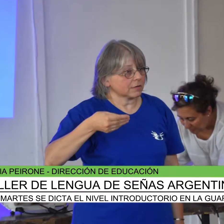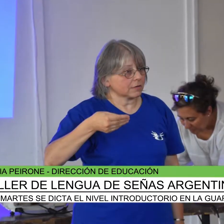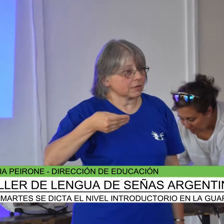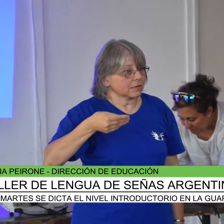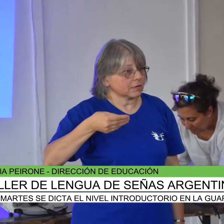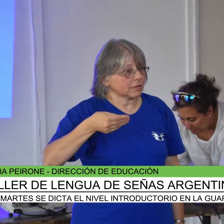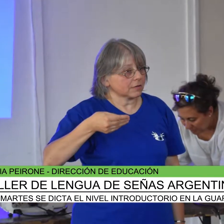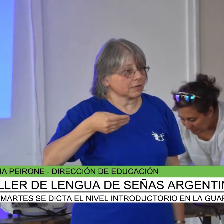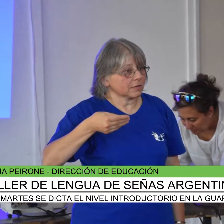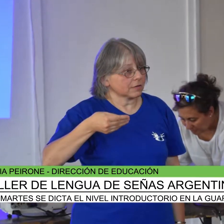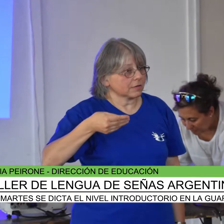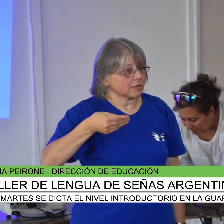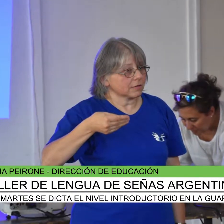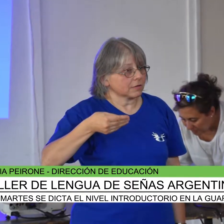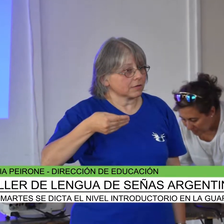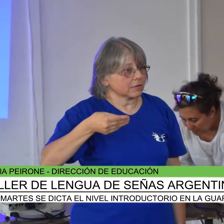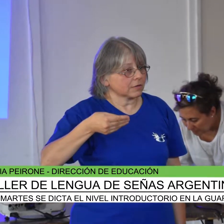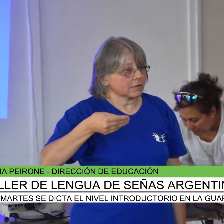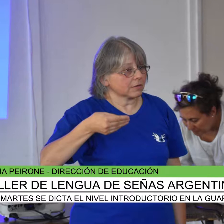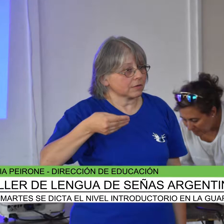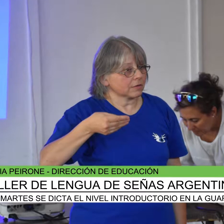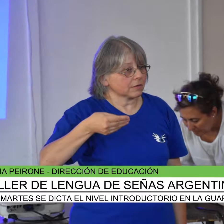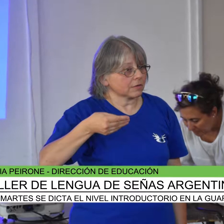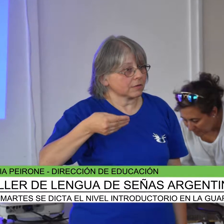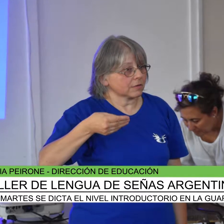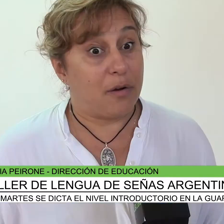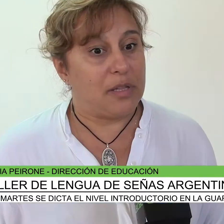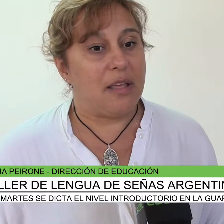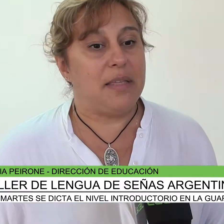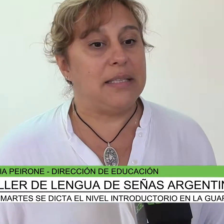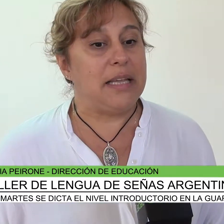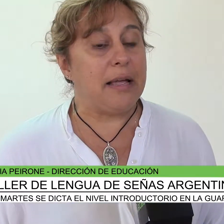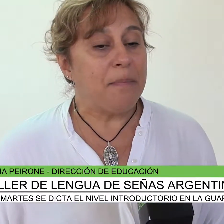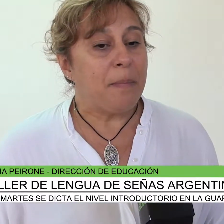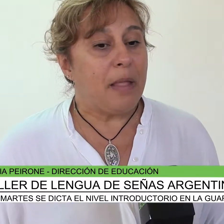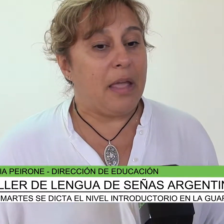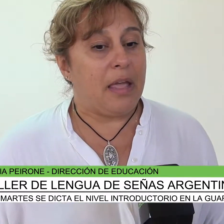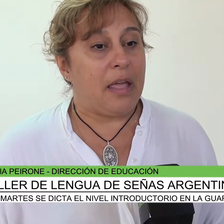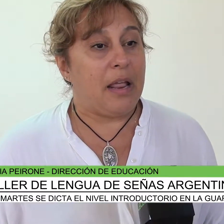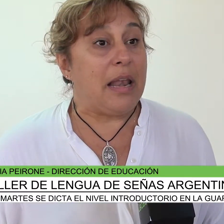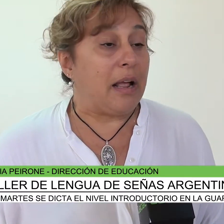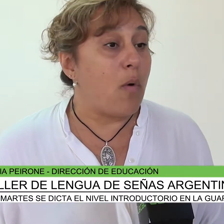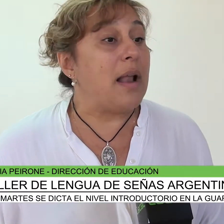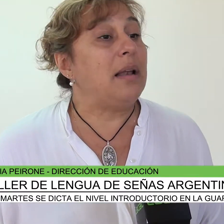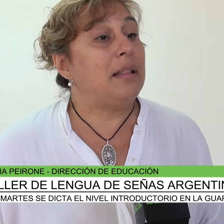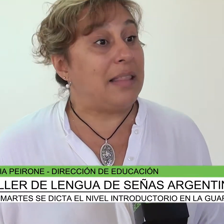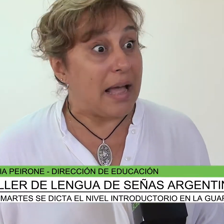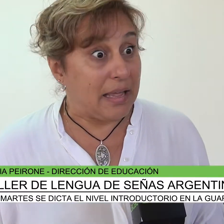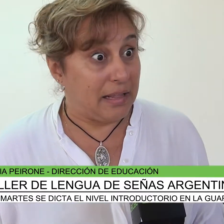de Medicina, la Secretaría de Extensión de la Facultad de Medicina, la cual da este